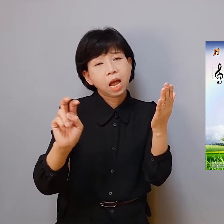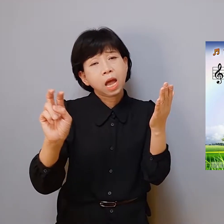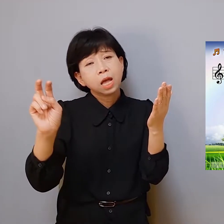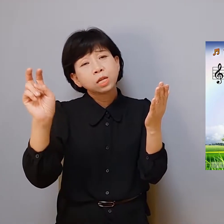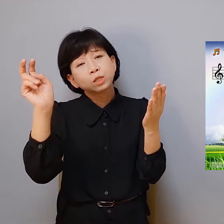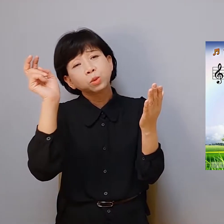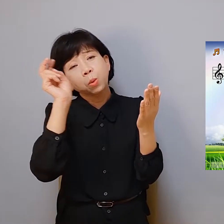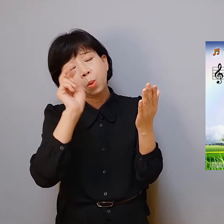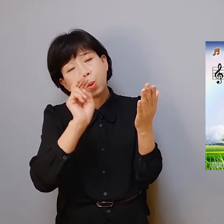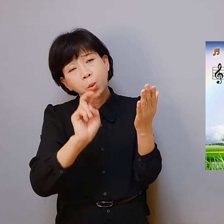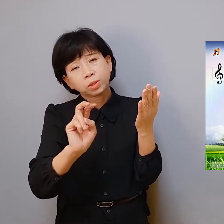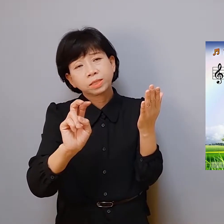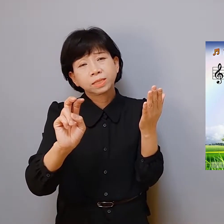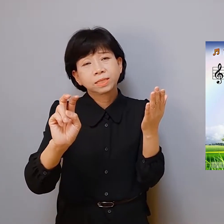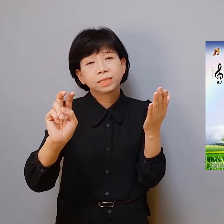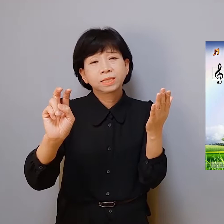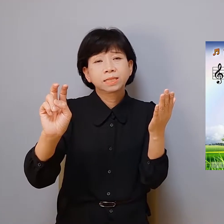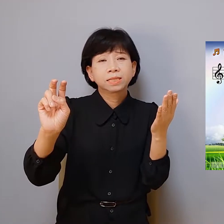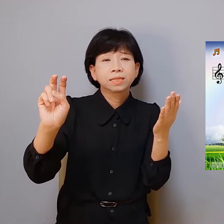한없는